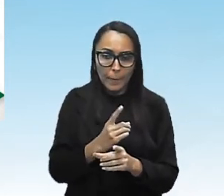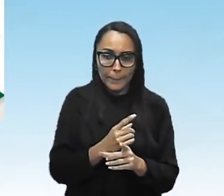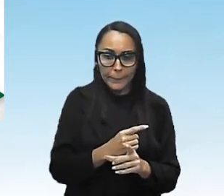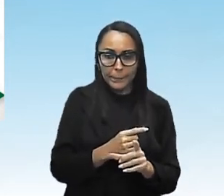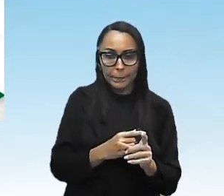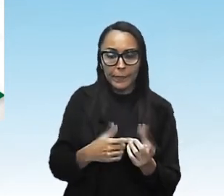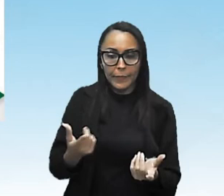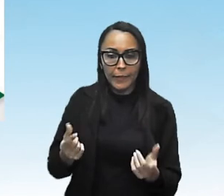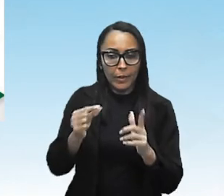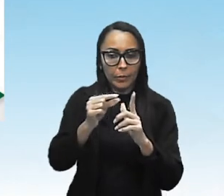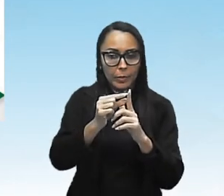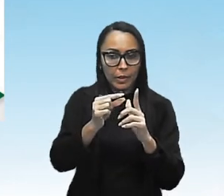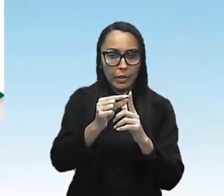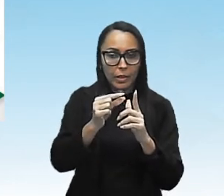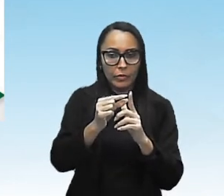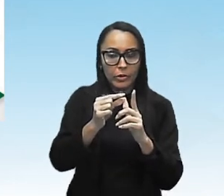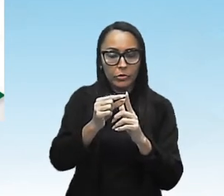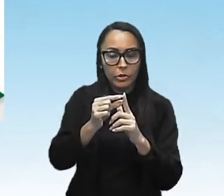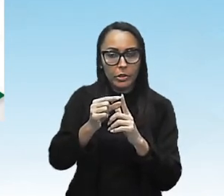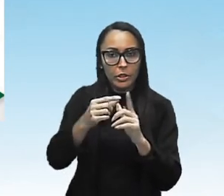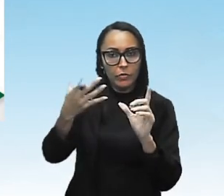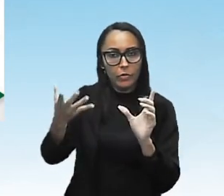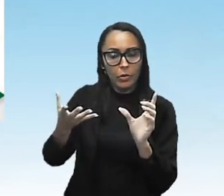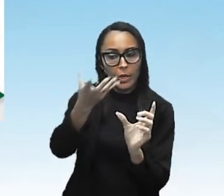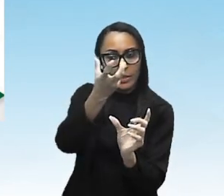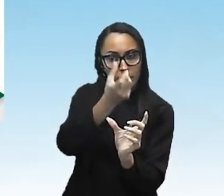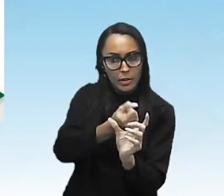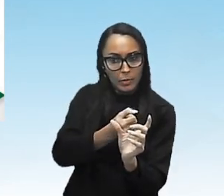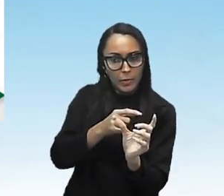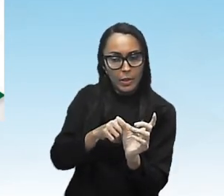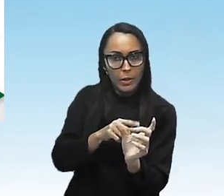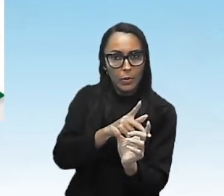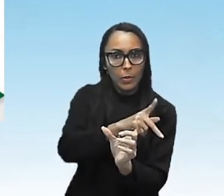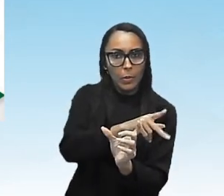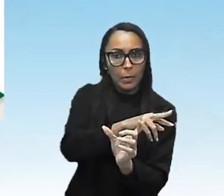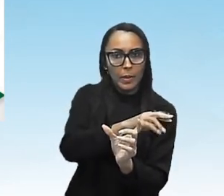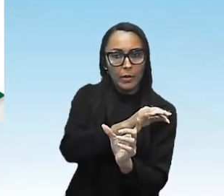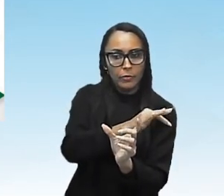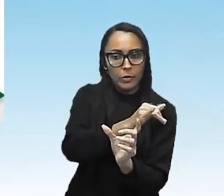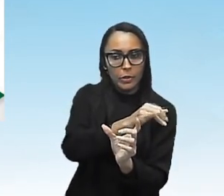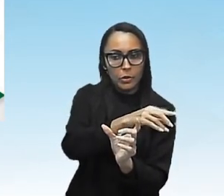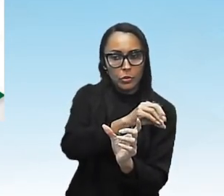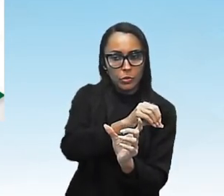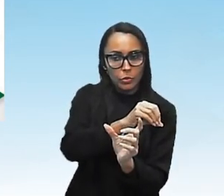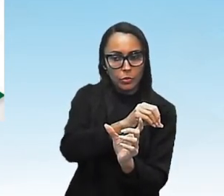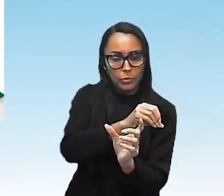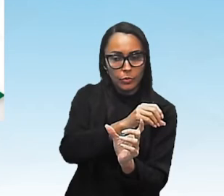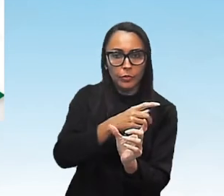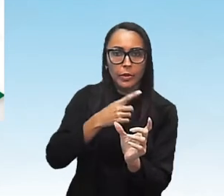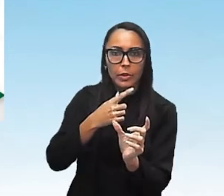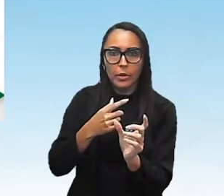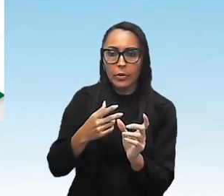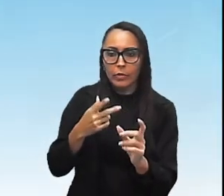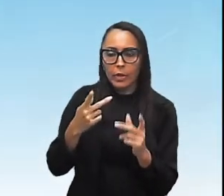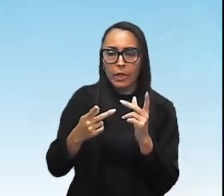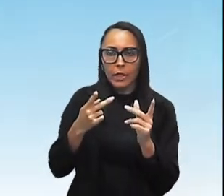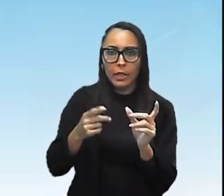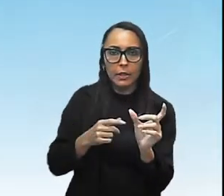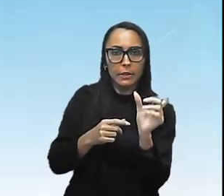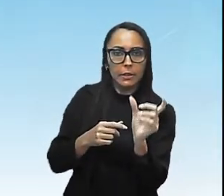que vão receber o prefixo, que é um afixo. Falar em afixo é falar prefixo